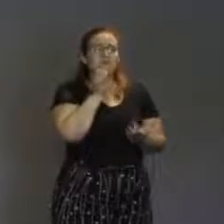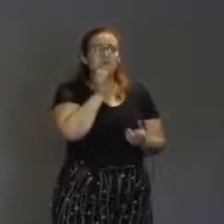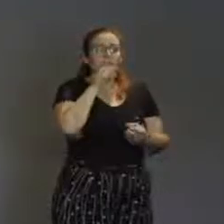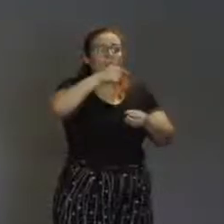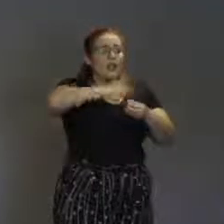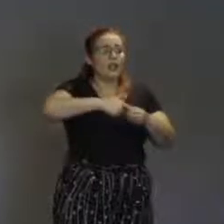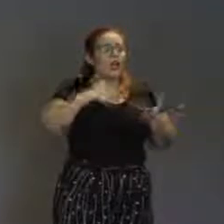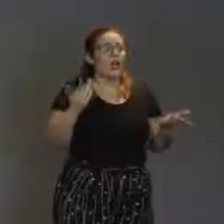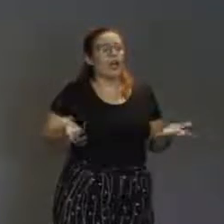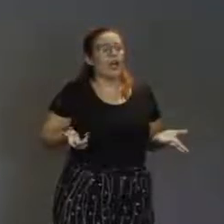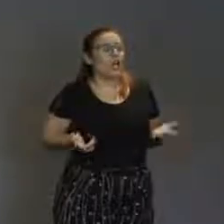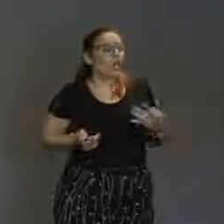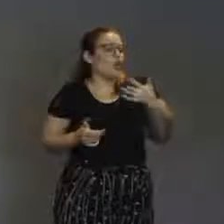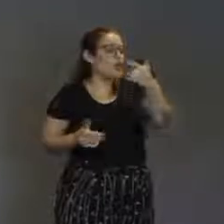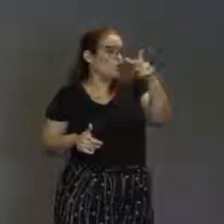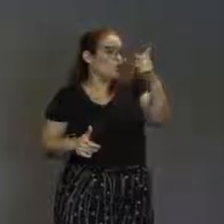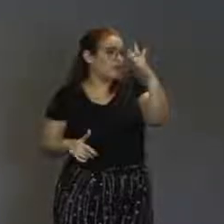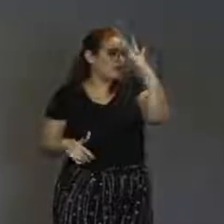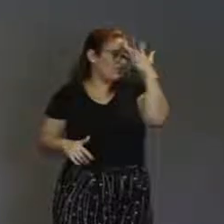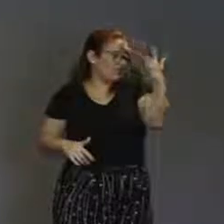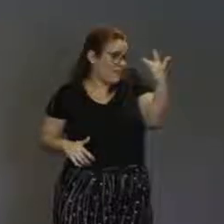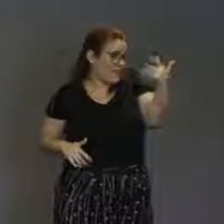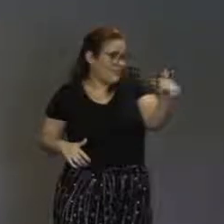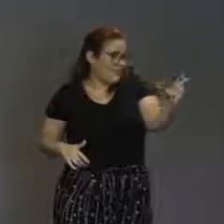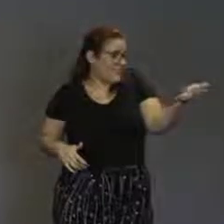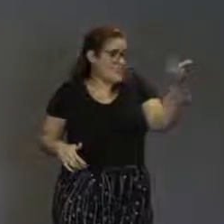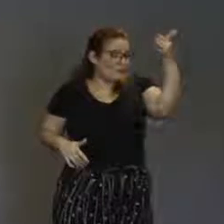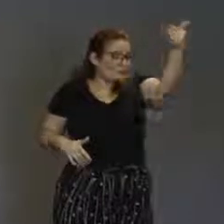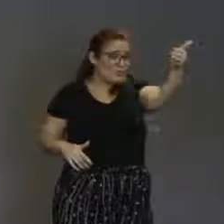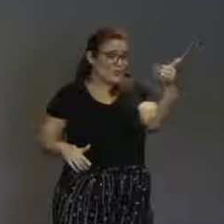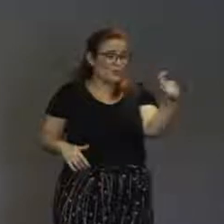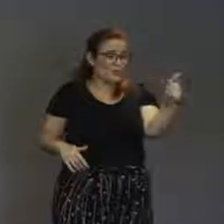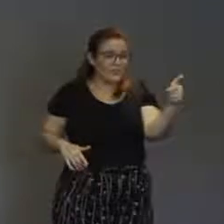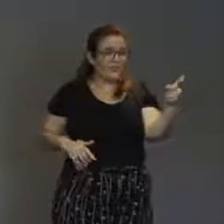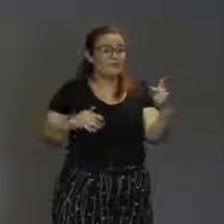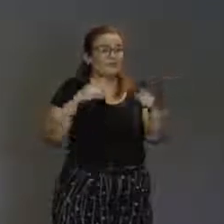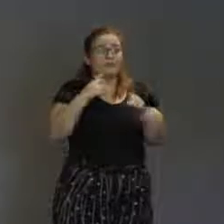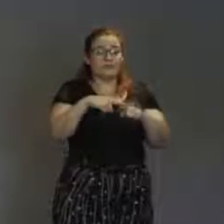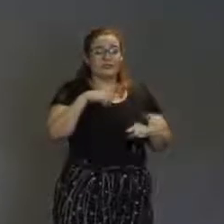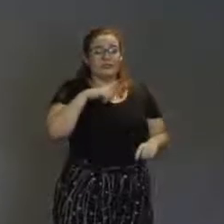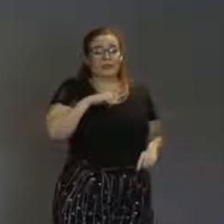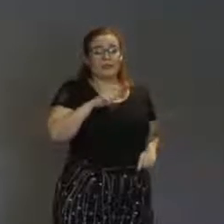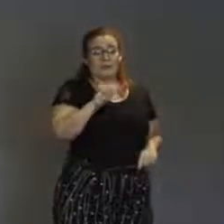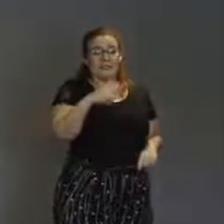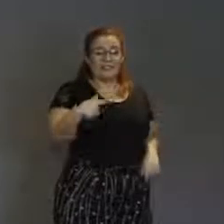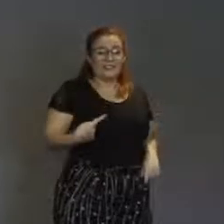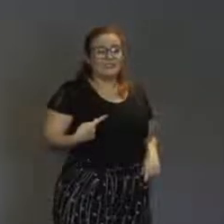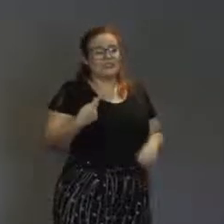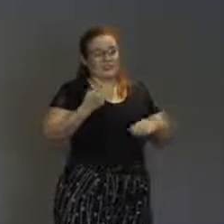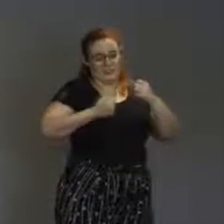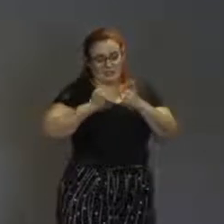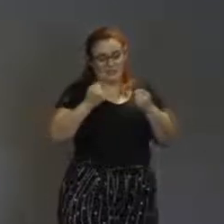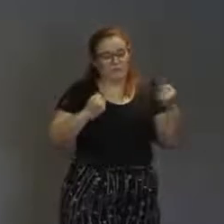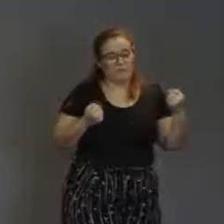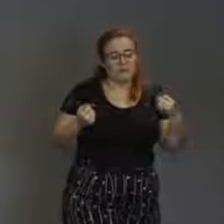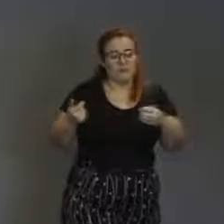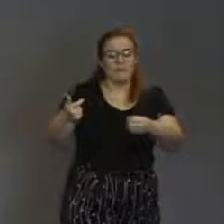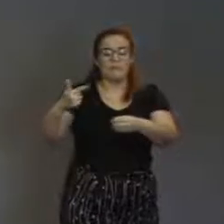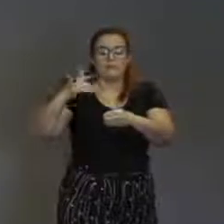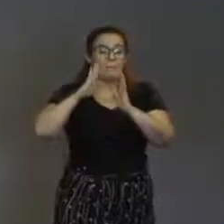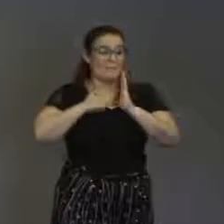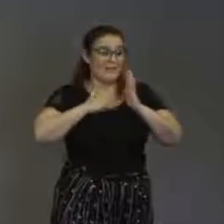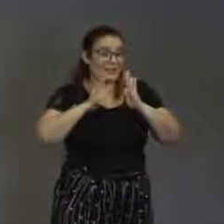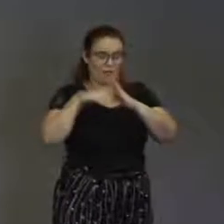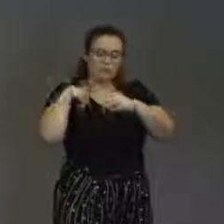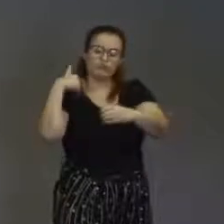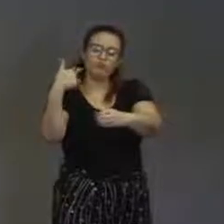que não vai ter posto de gasolina amanhã, né? Porque cada vez mais vem um aplicativo que vai na minha garagem, abre o carro, puf, já... E aí, o que